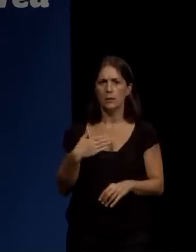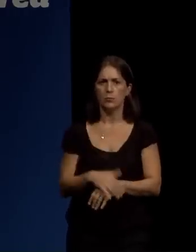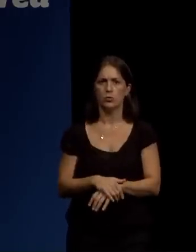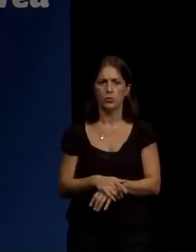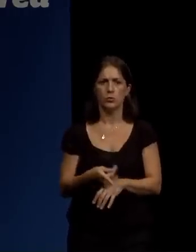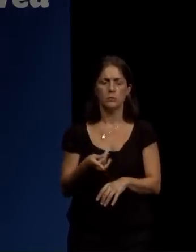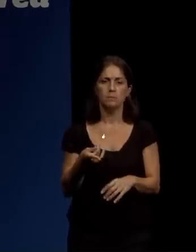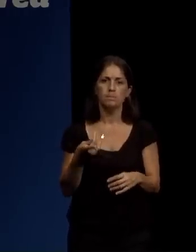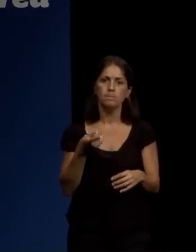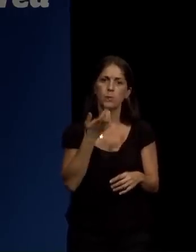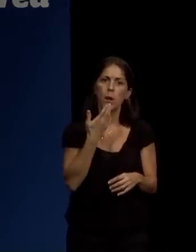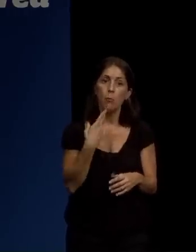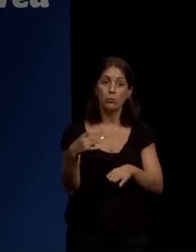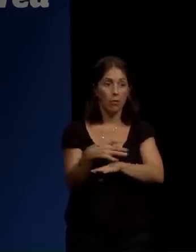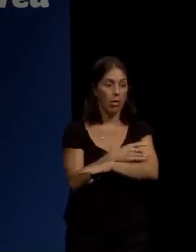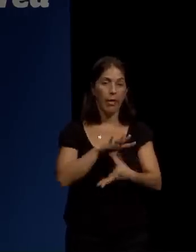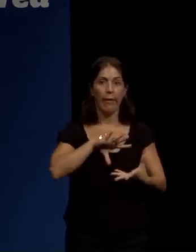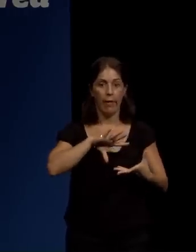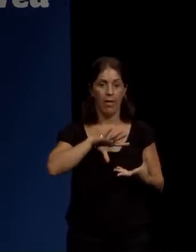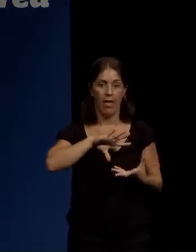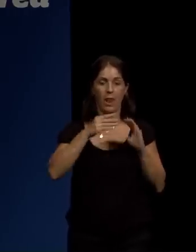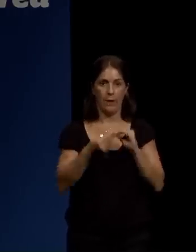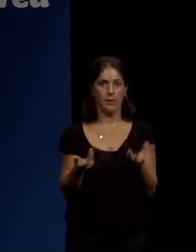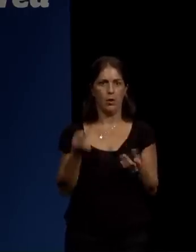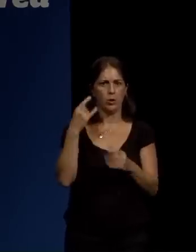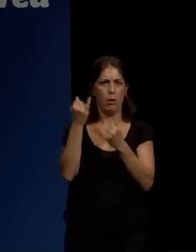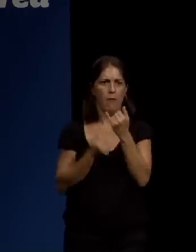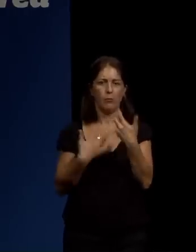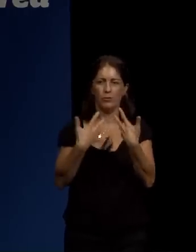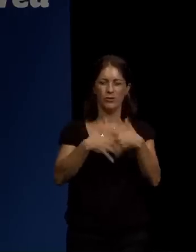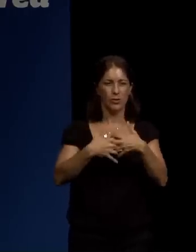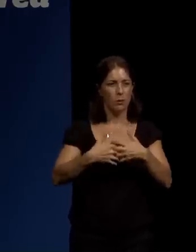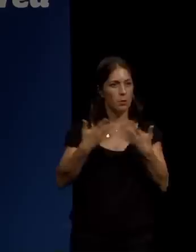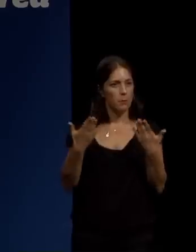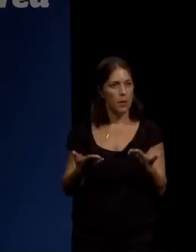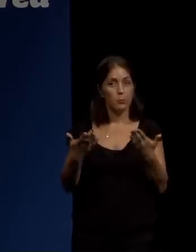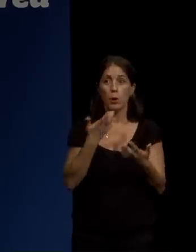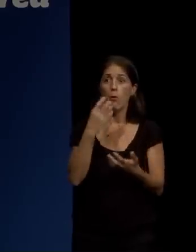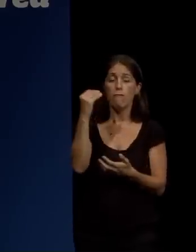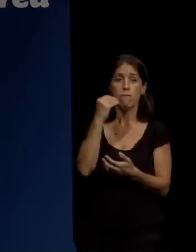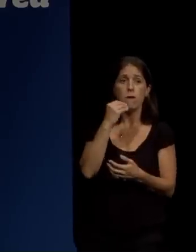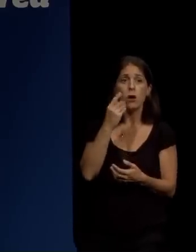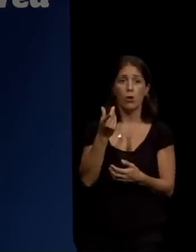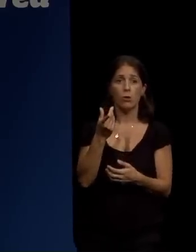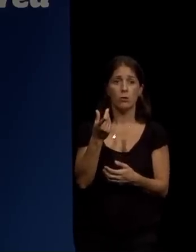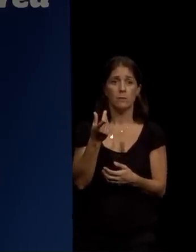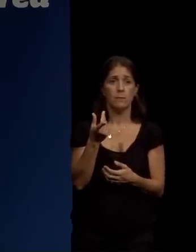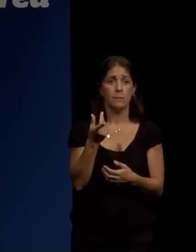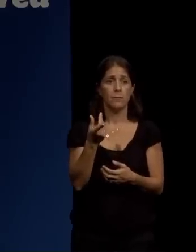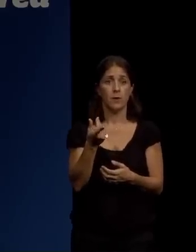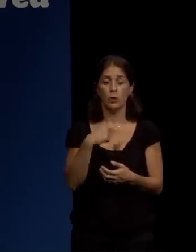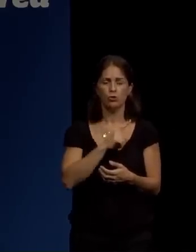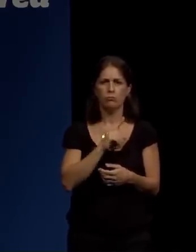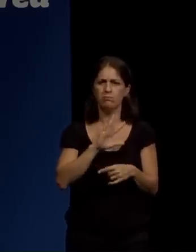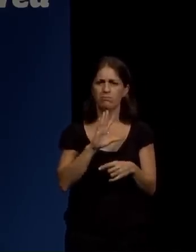o ferrocarril para poder darlle salida aos produtos que se producen nas industrias pesadas en Ferrol e que agora todavía non podemos conseguilo.